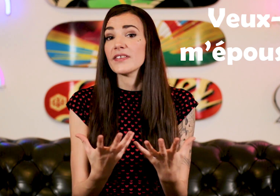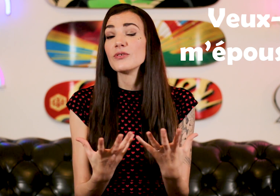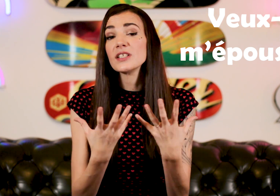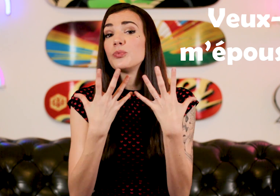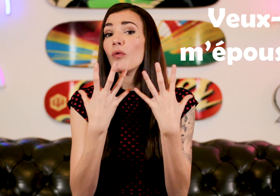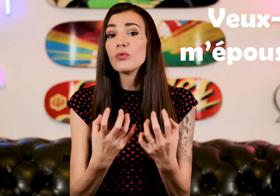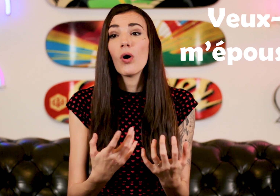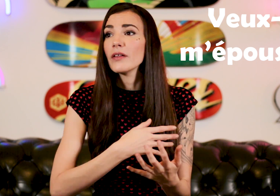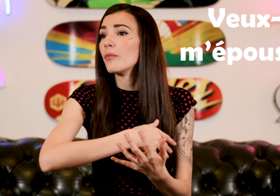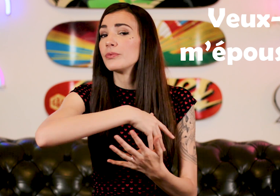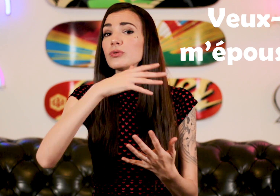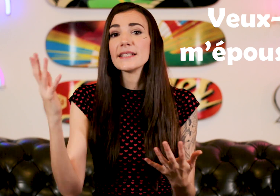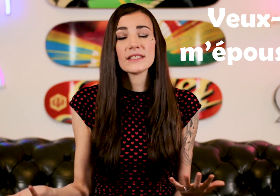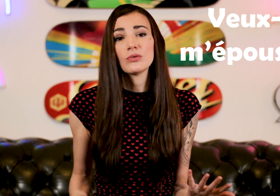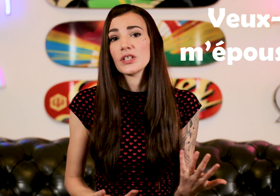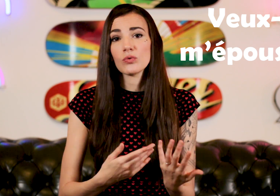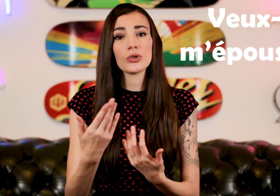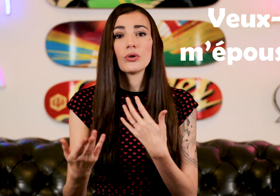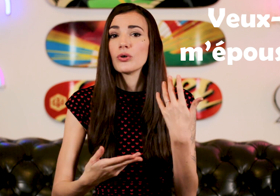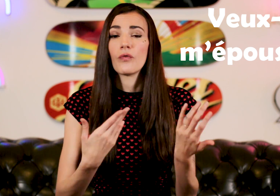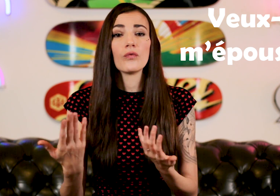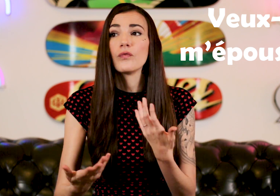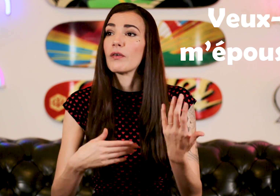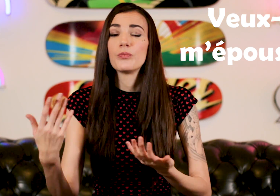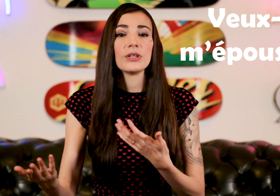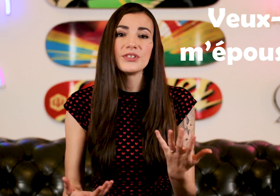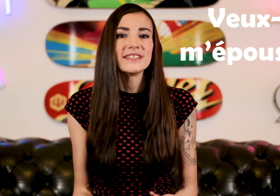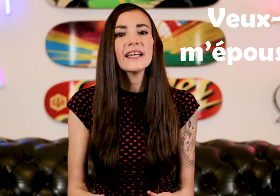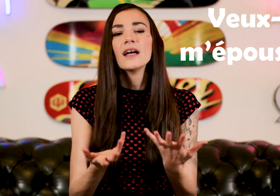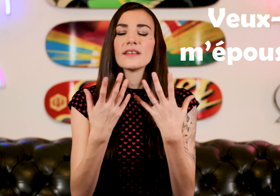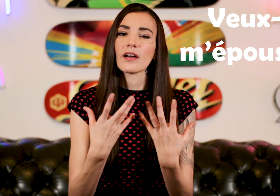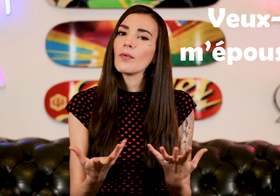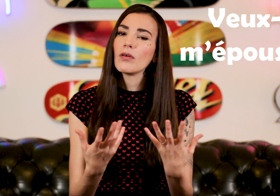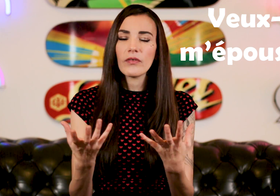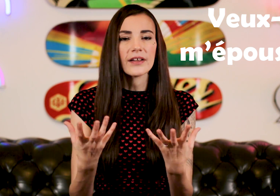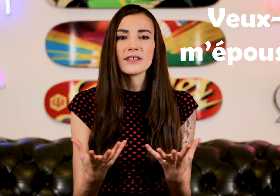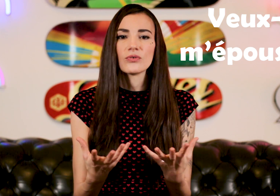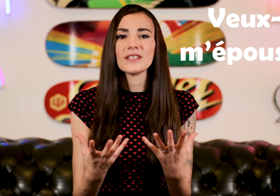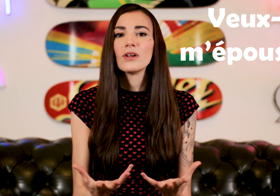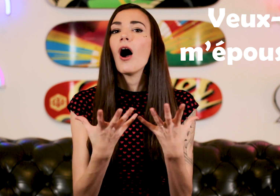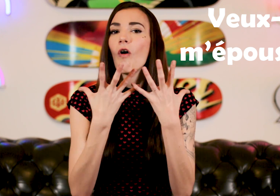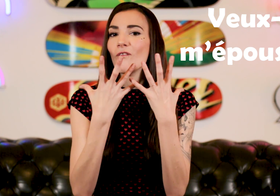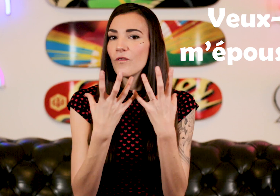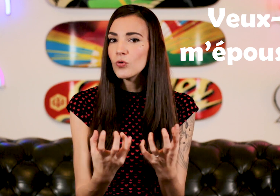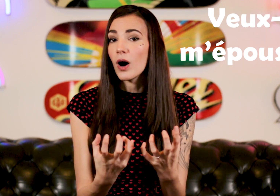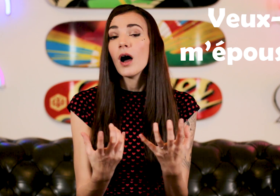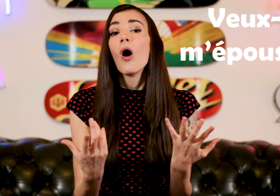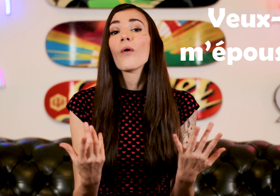c'est le signe pour vouloir dans toutes les situations que vous pouvez l'utiliser. C'est vraiment, voilà, c'est ce signe-là, vouloir. On a